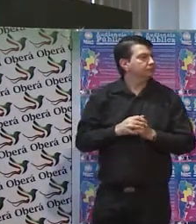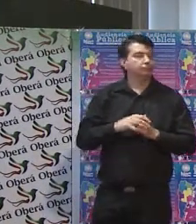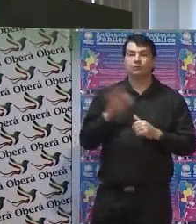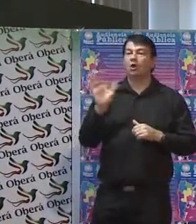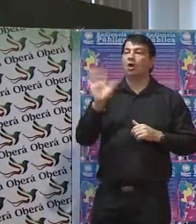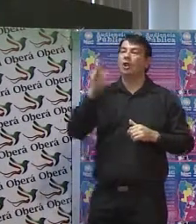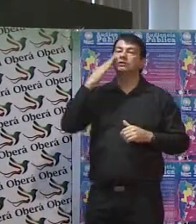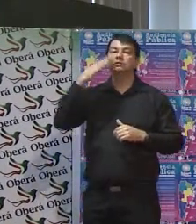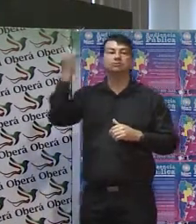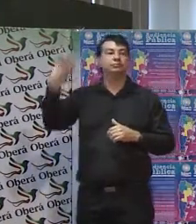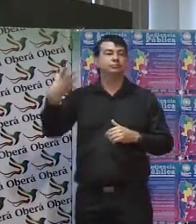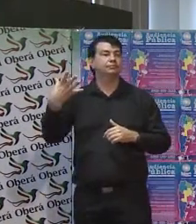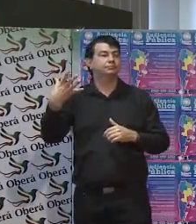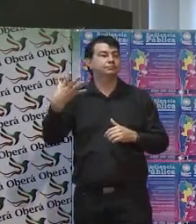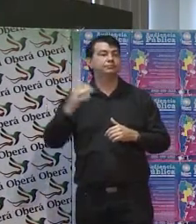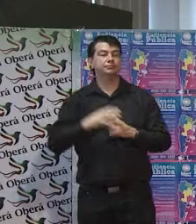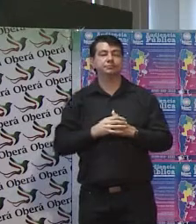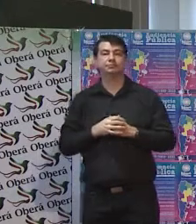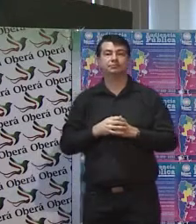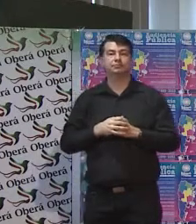Hola, muy buenas tardes.